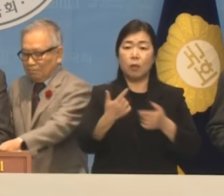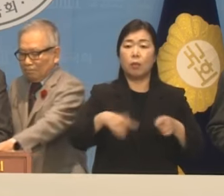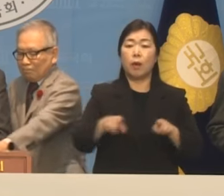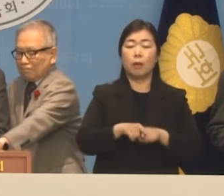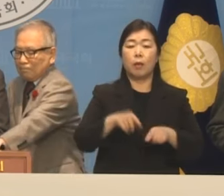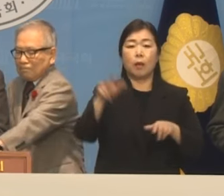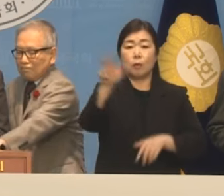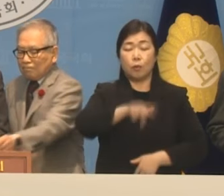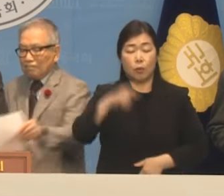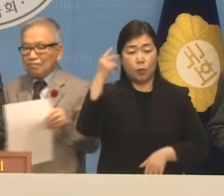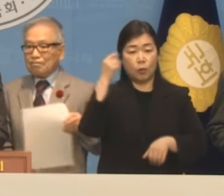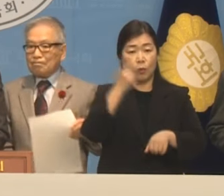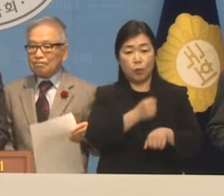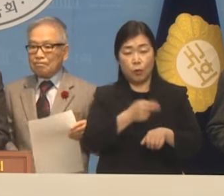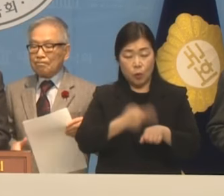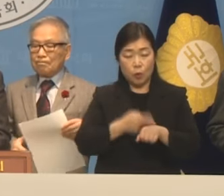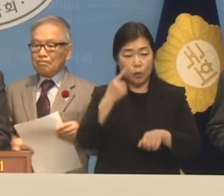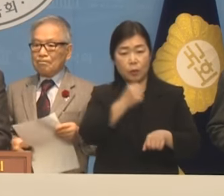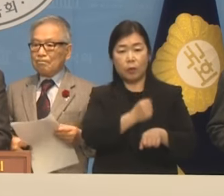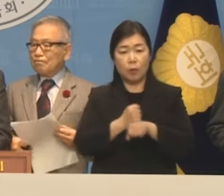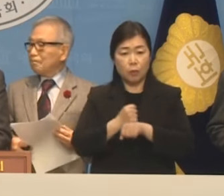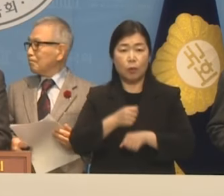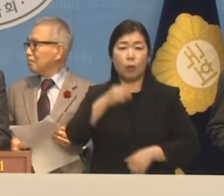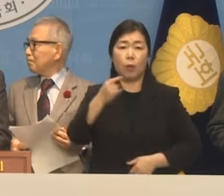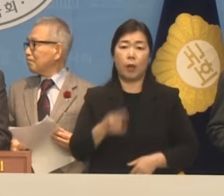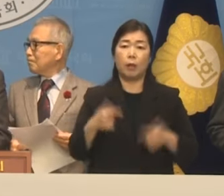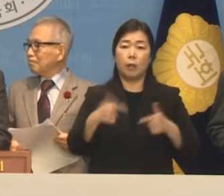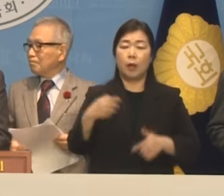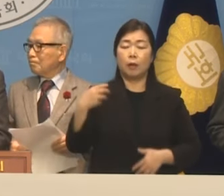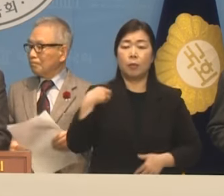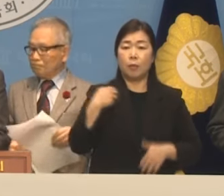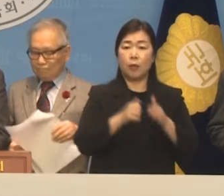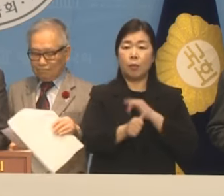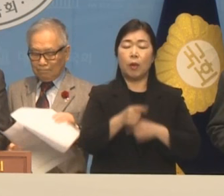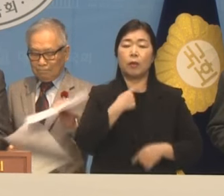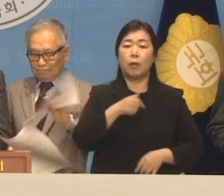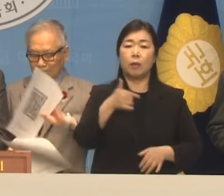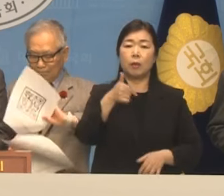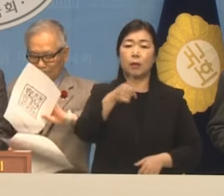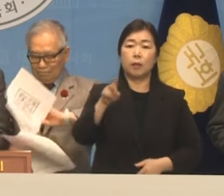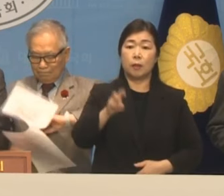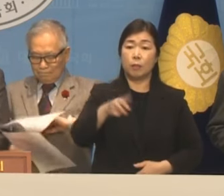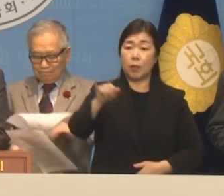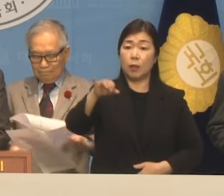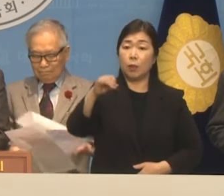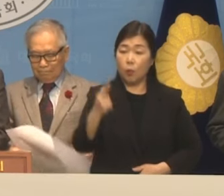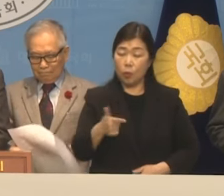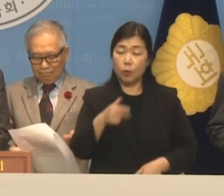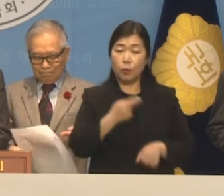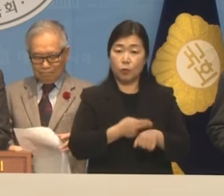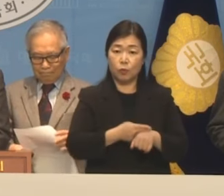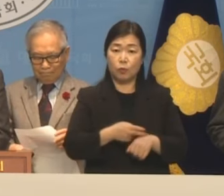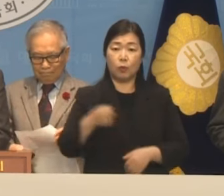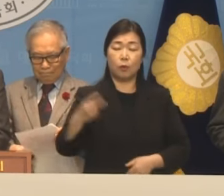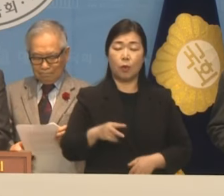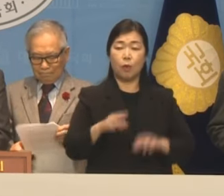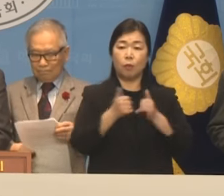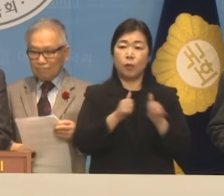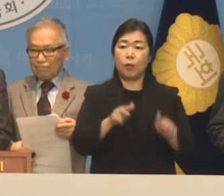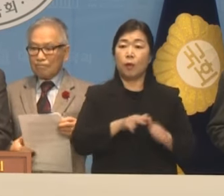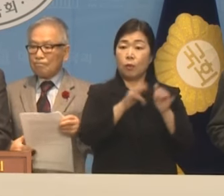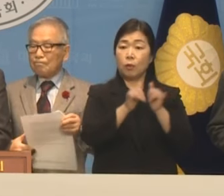교수연구자협의회 상임대표를 맡으셨던 김기옥 교수님과 그리고 저희들 이